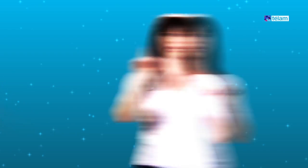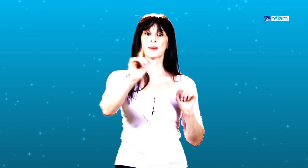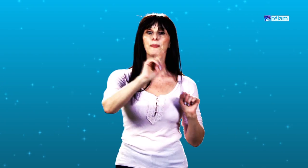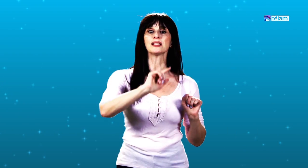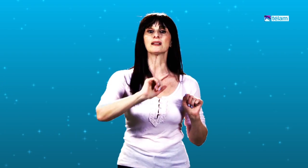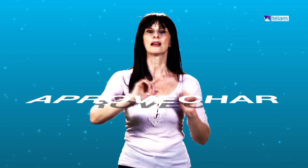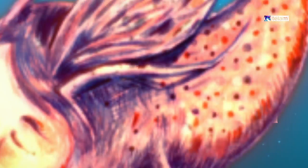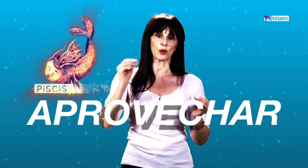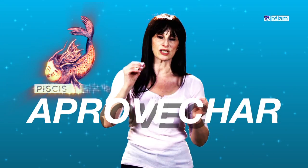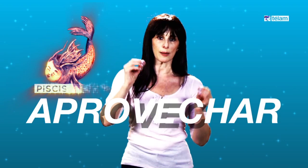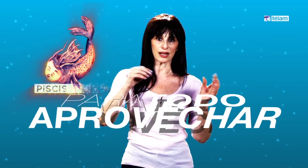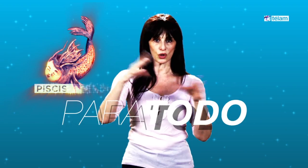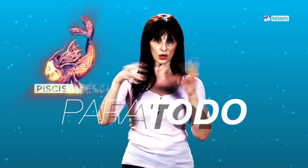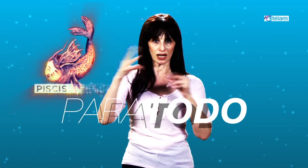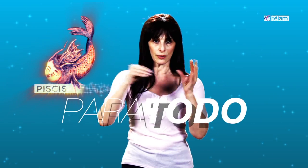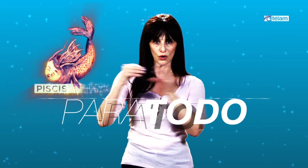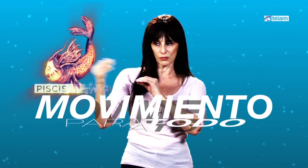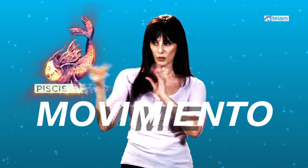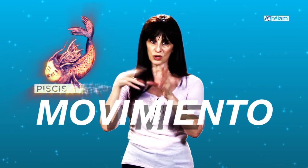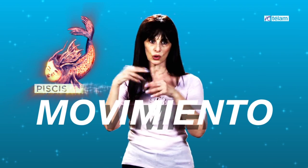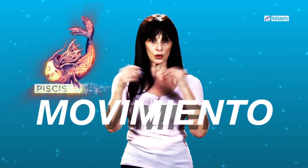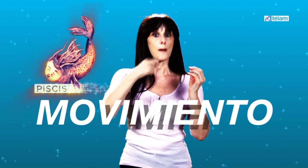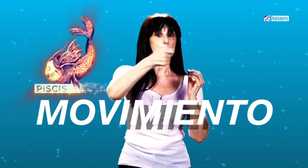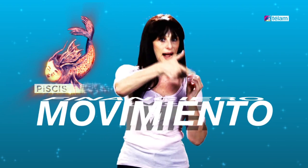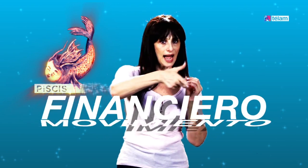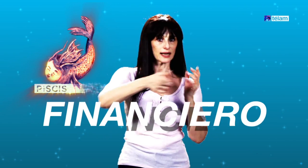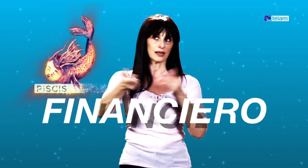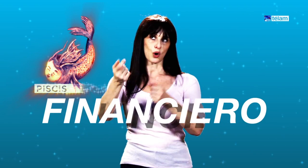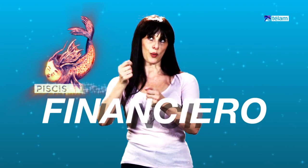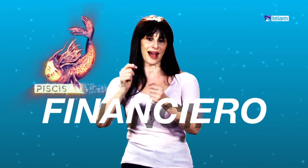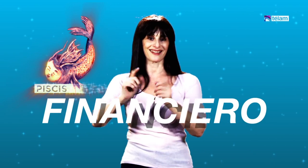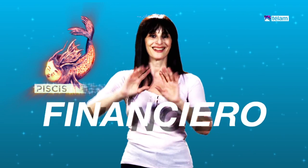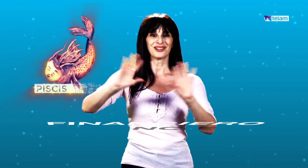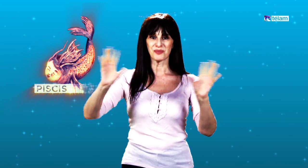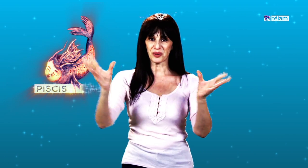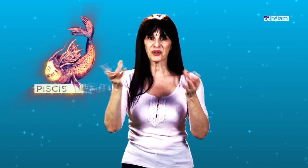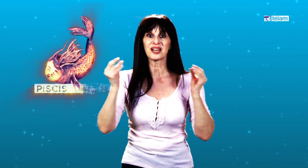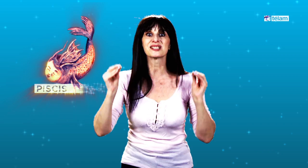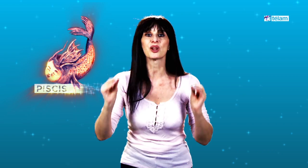para Piscis, aprovechar para todo lo que tenga que ver con movimiento, pagar, cobrar, movimiento